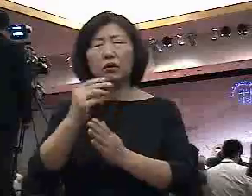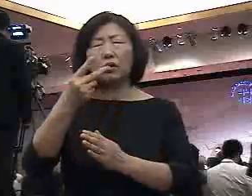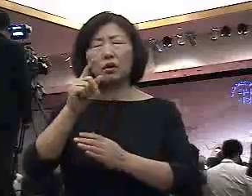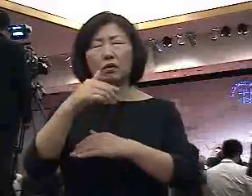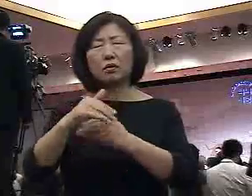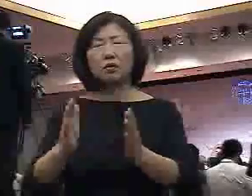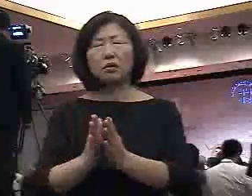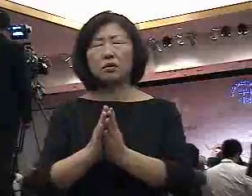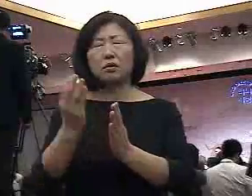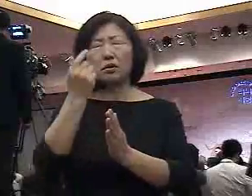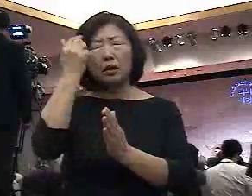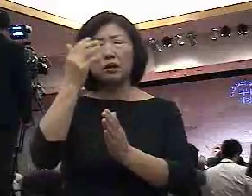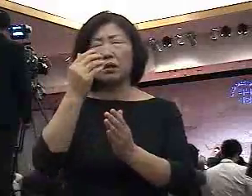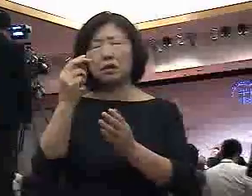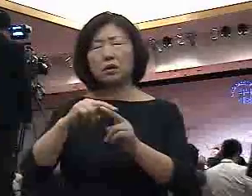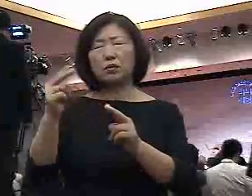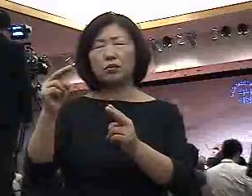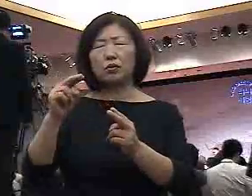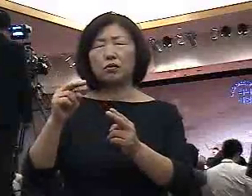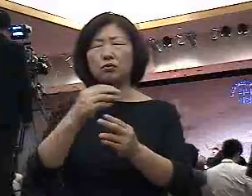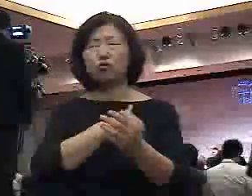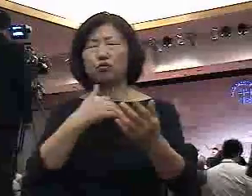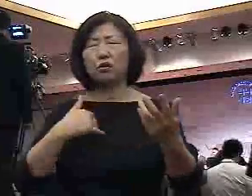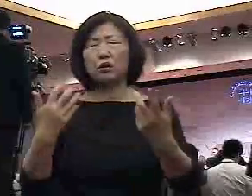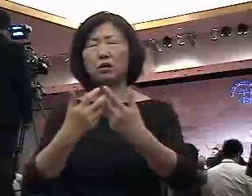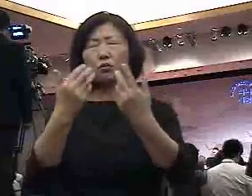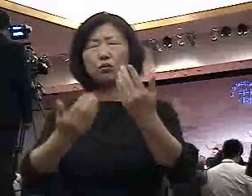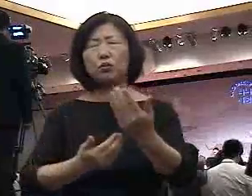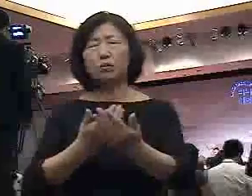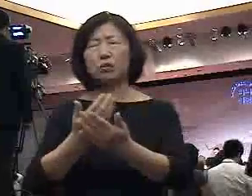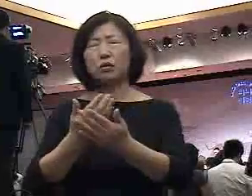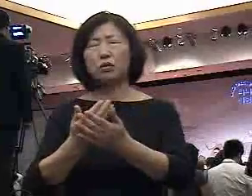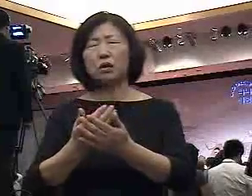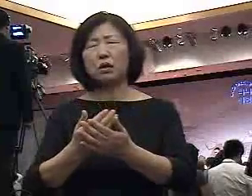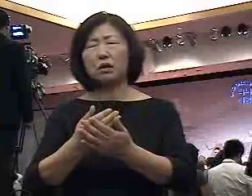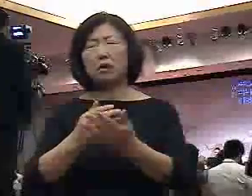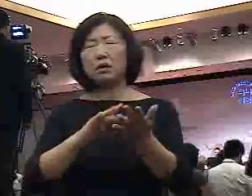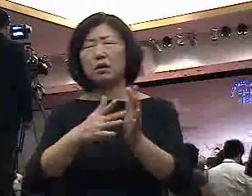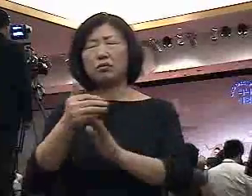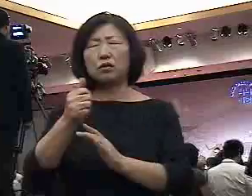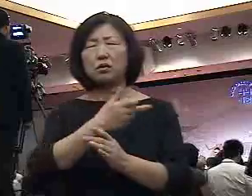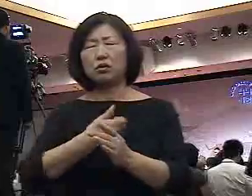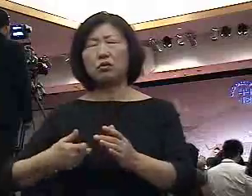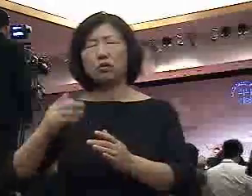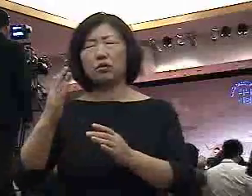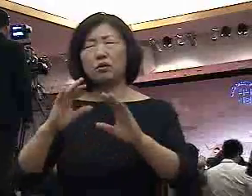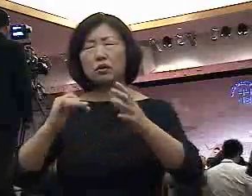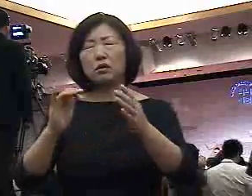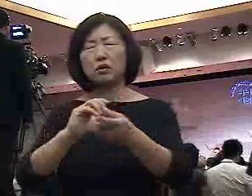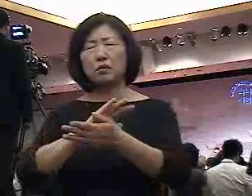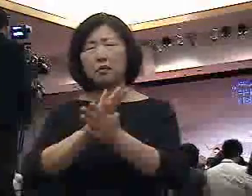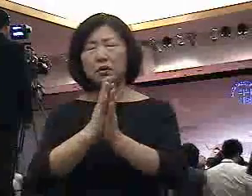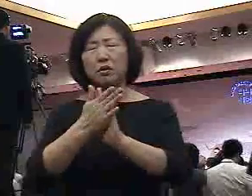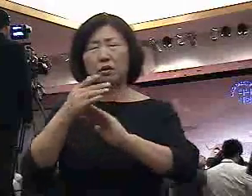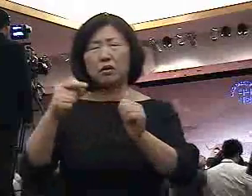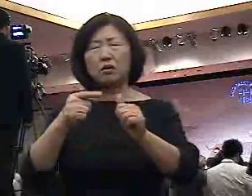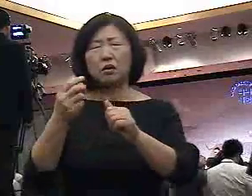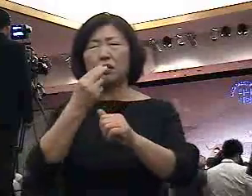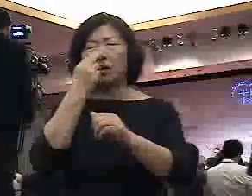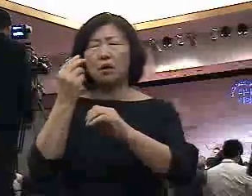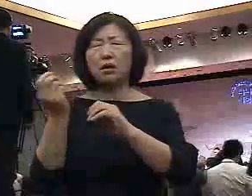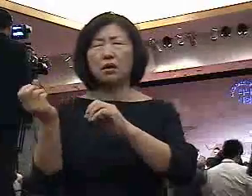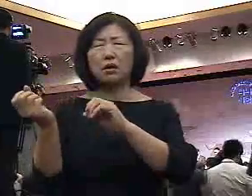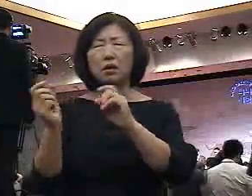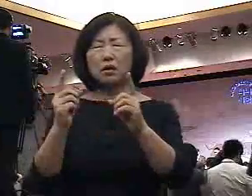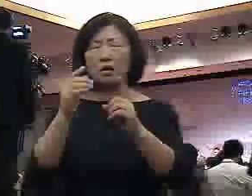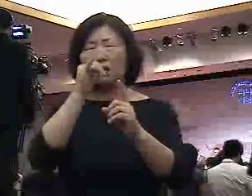다락방에 성령의 기름 부음이 충만케 하옵소서. 예수의 제자되어 세상을 변화시키는 살아있는